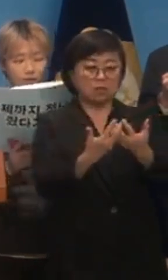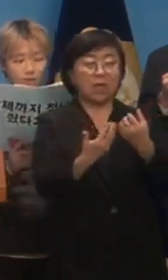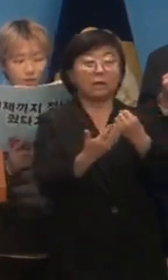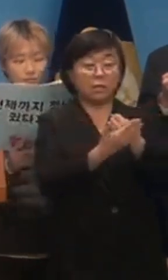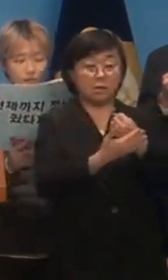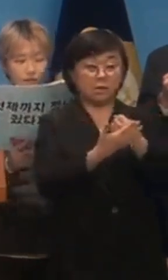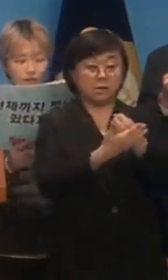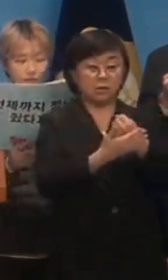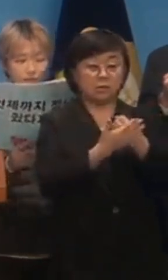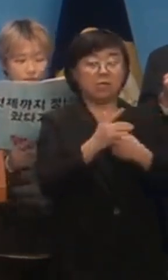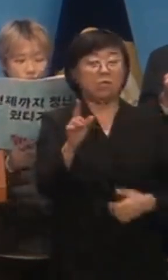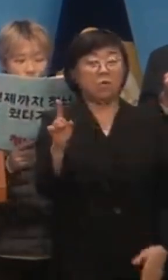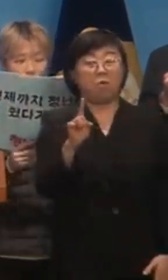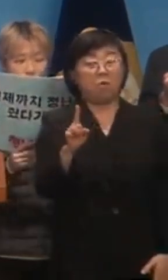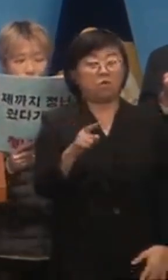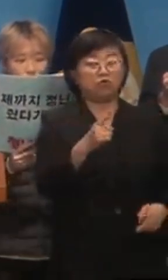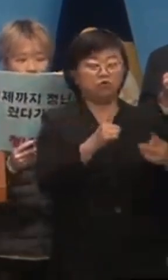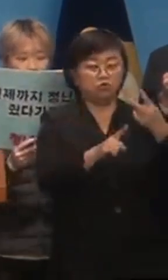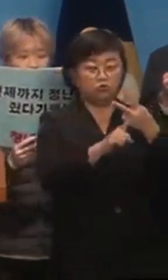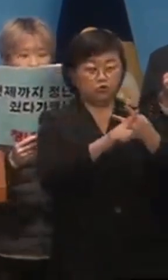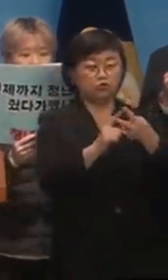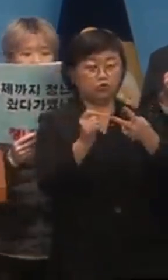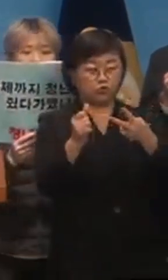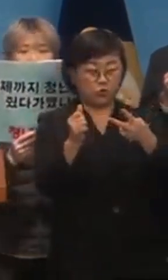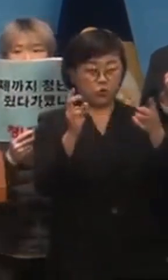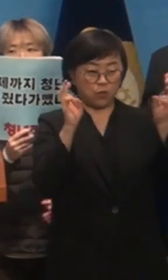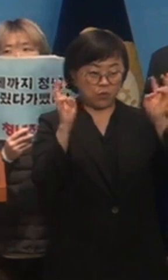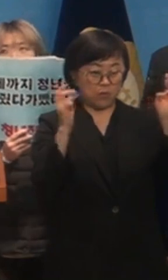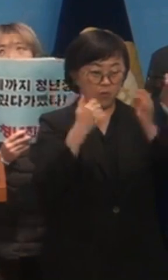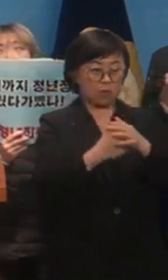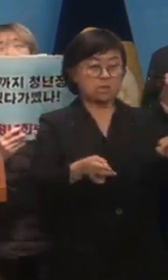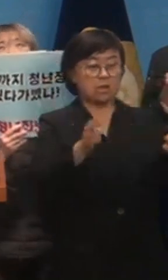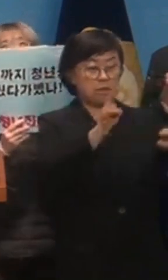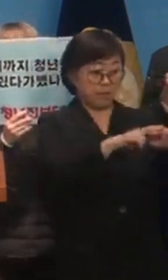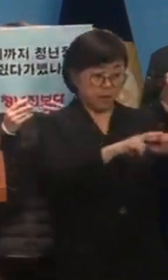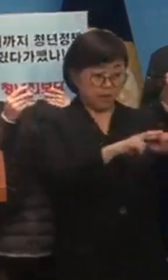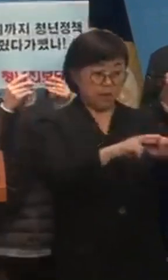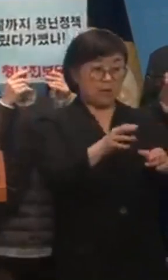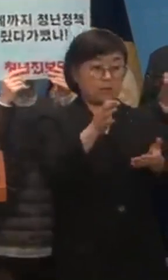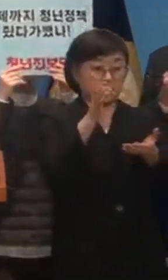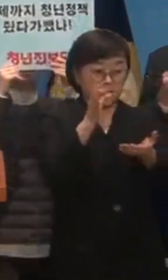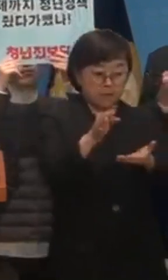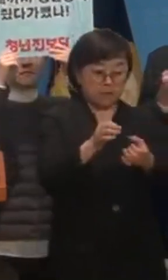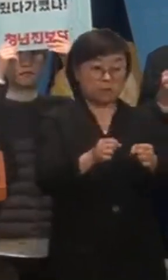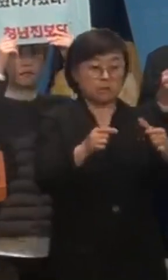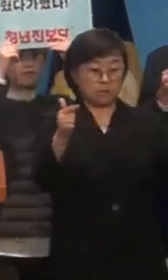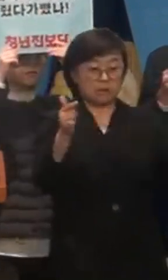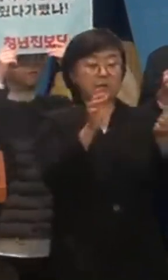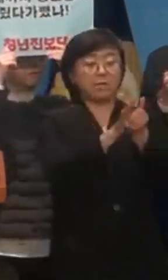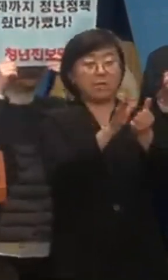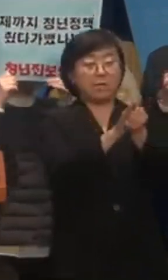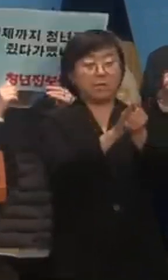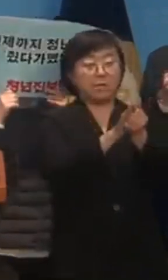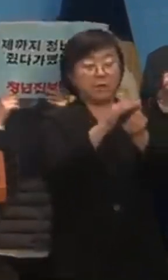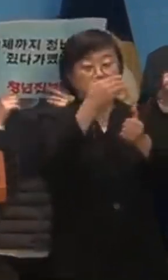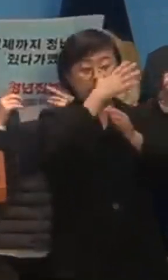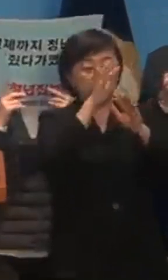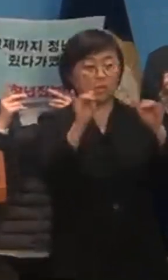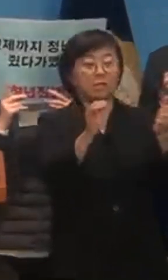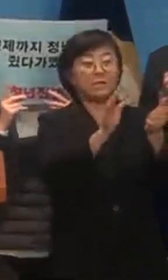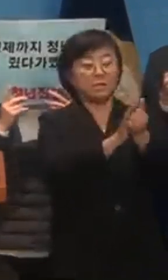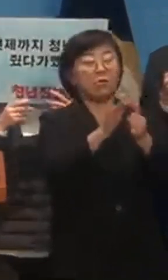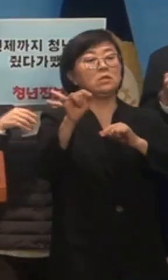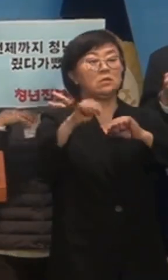청년 내일 채용 공제는 중소기업에 취업한 청년들의 자산 형성을 지원하는 청년